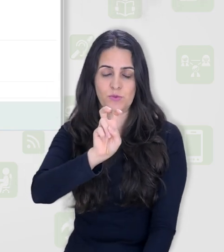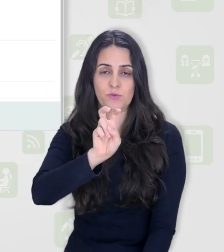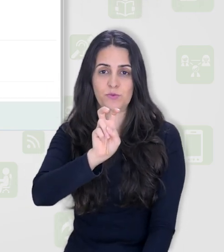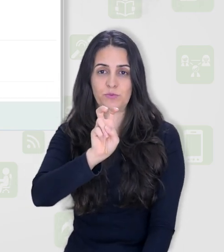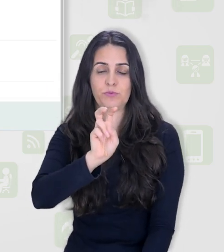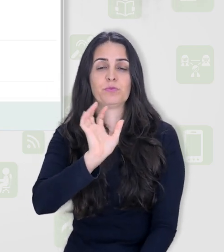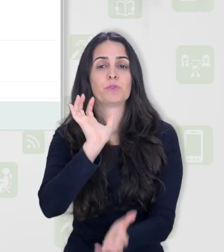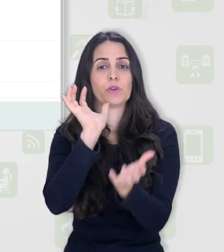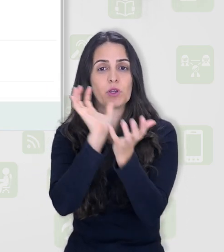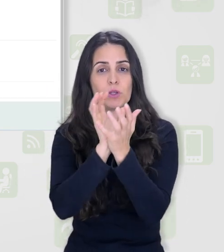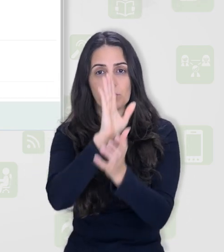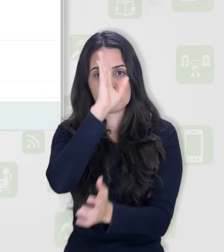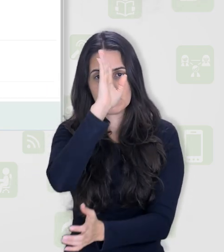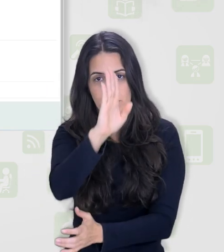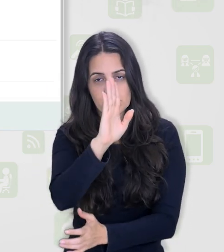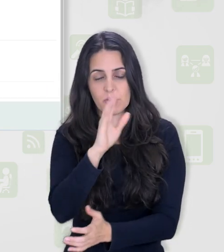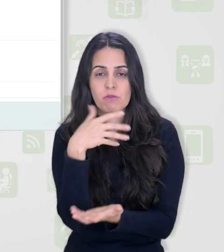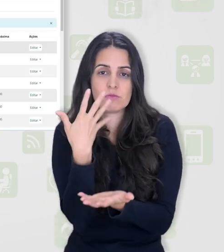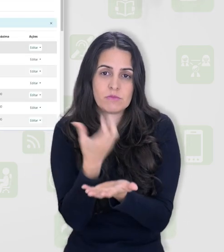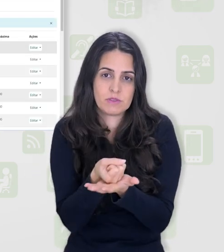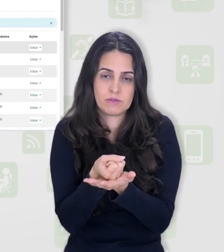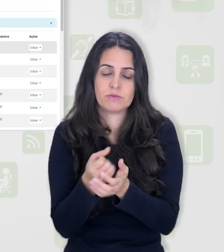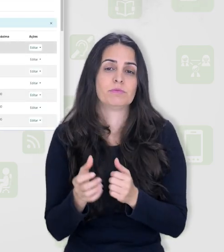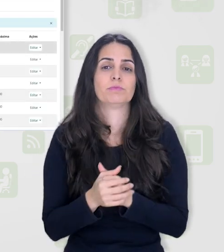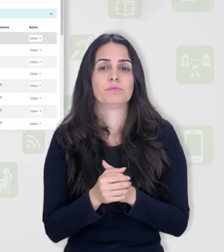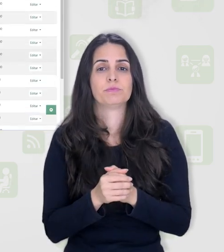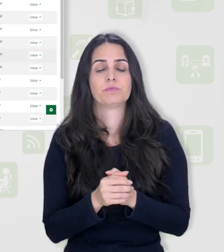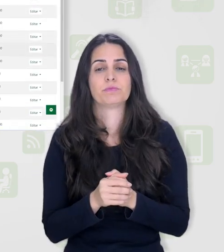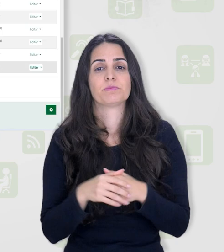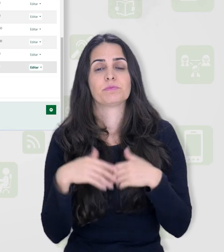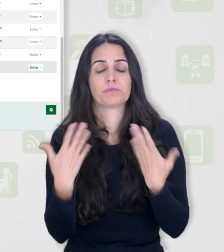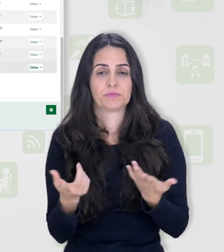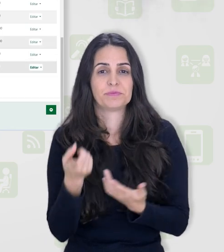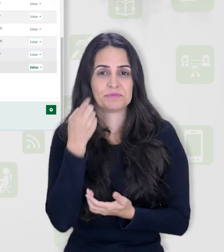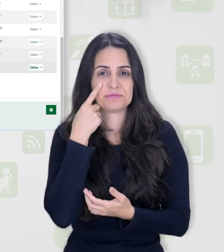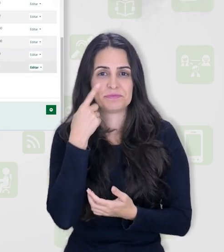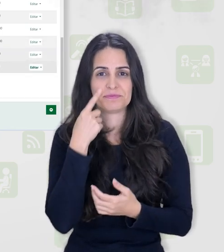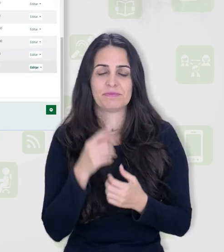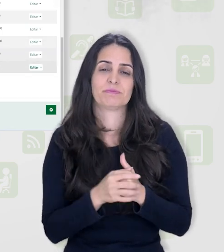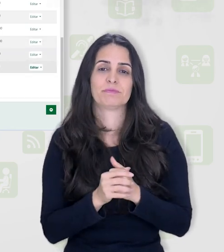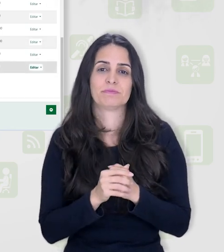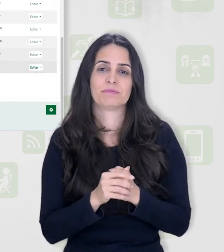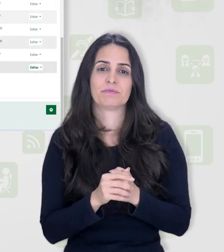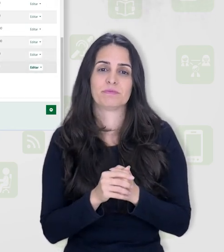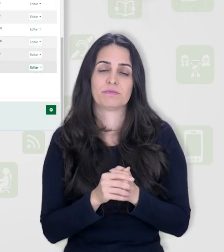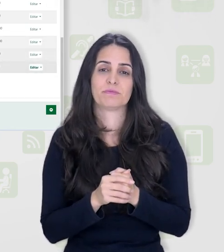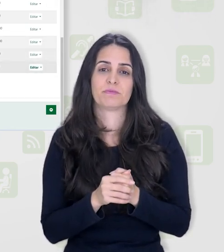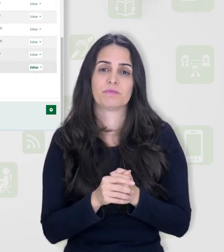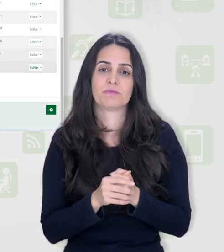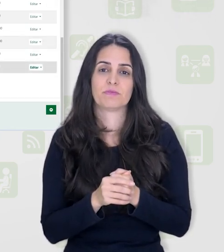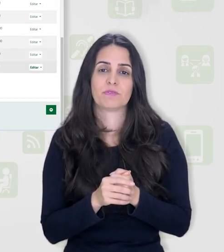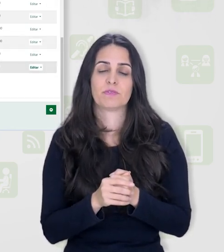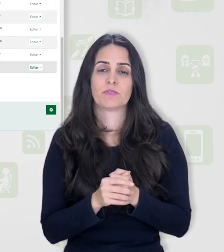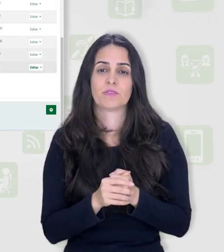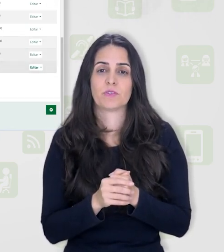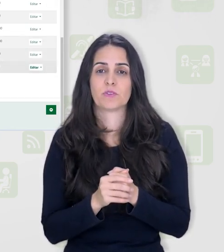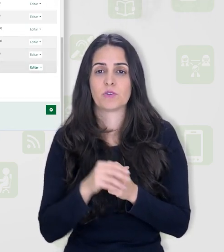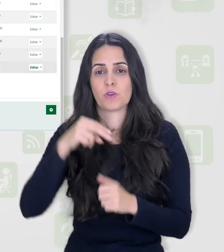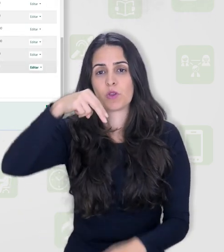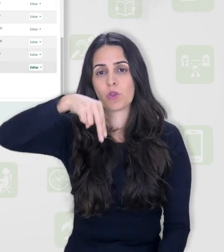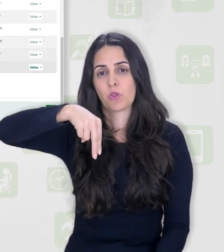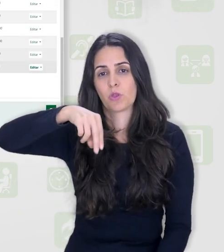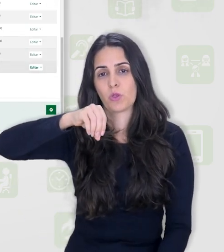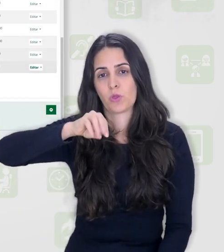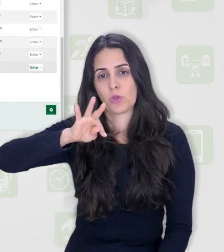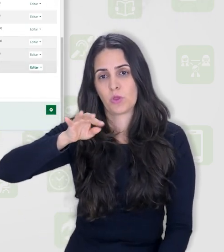dentro da categoria principal e eu vou salvar então Observe que esse item de nota ele